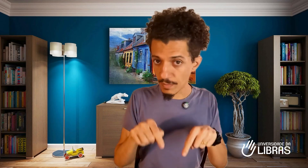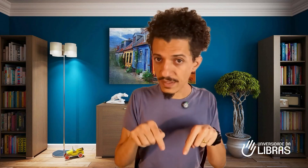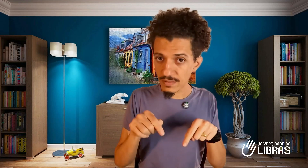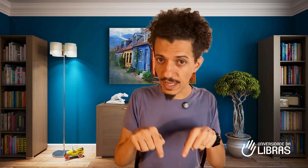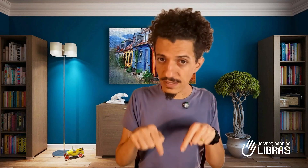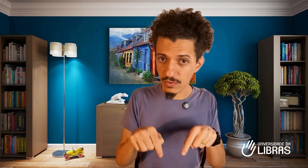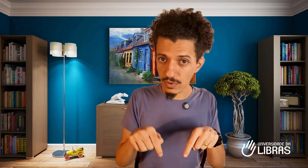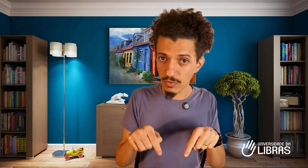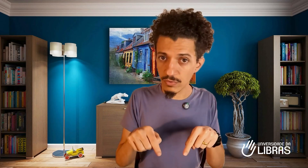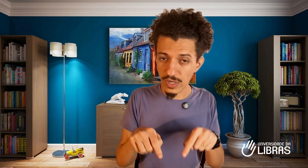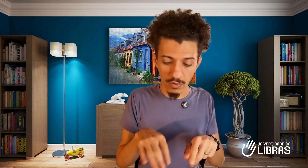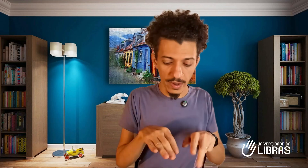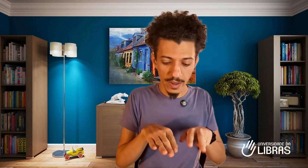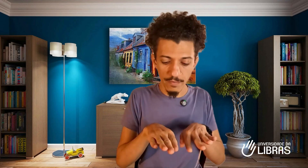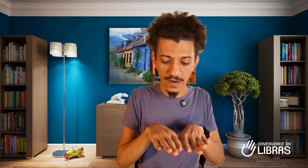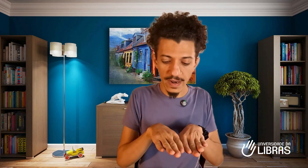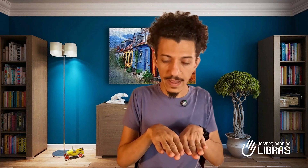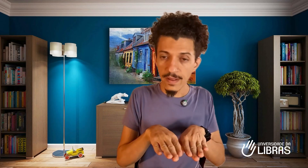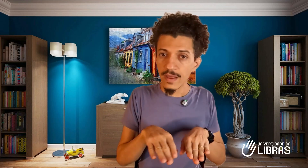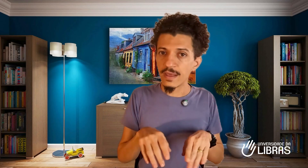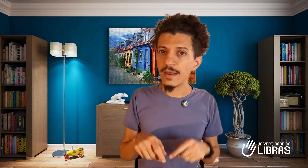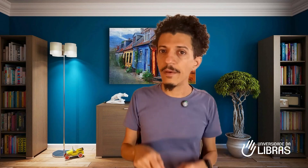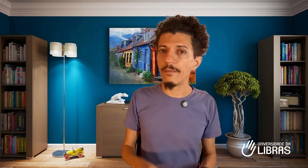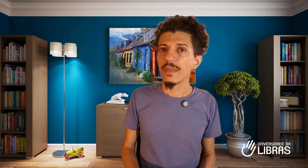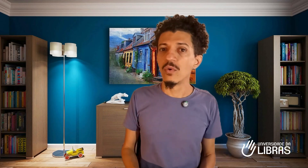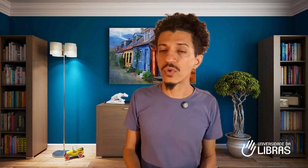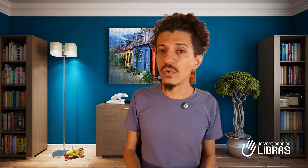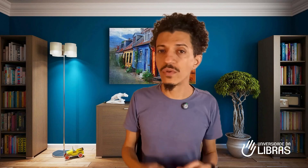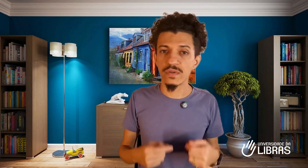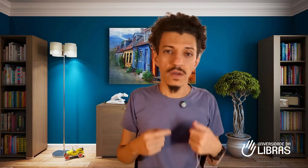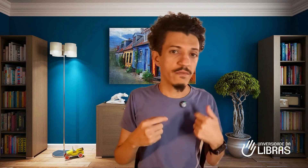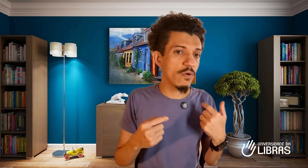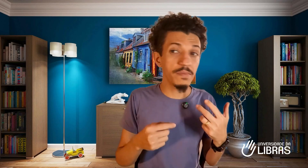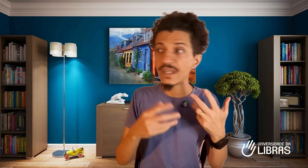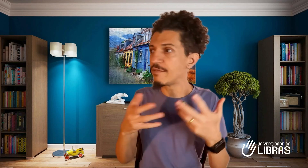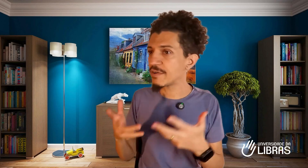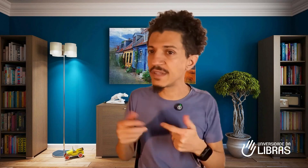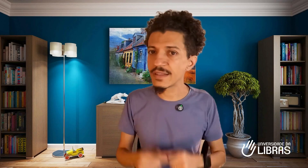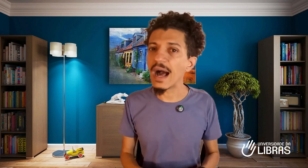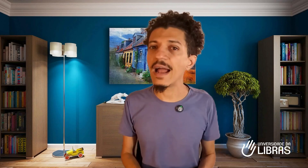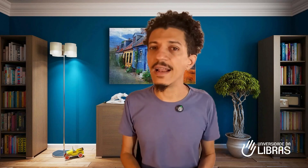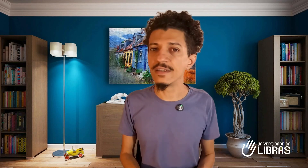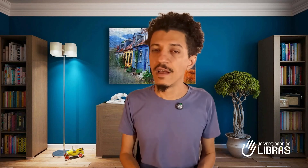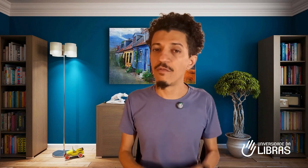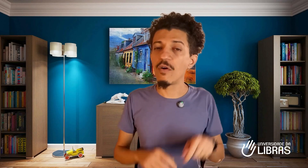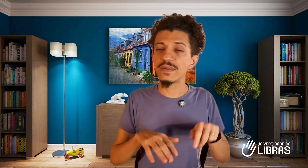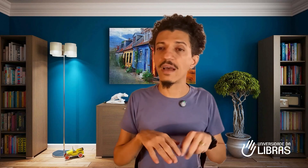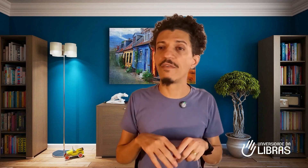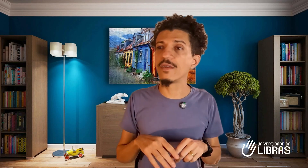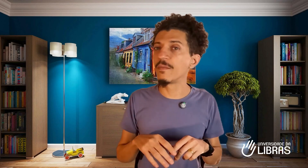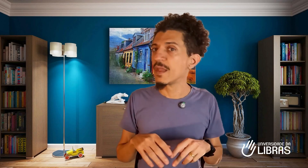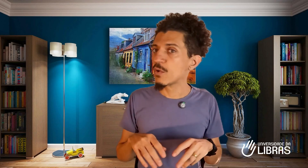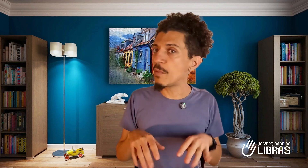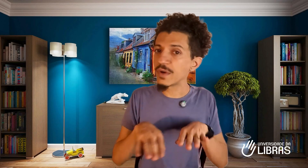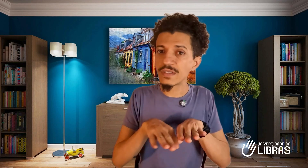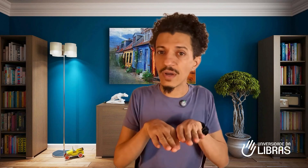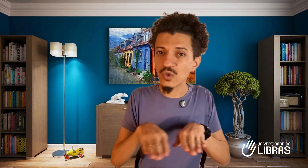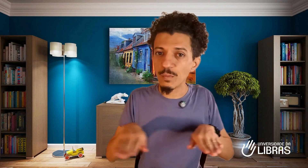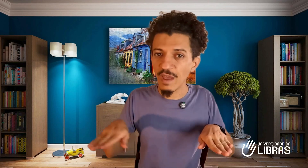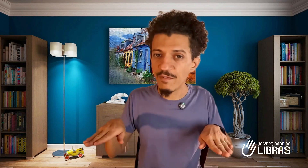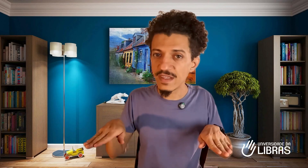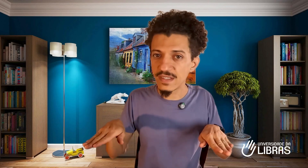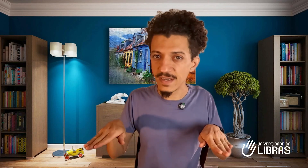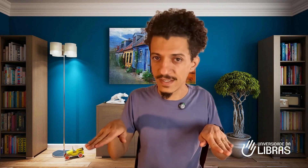no começo desse conteúdo de agora, eu falei que os surdos vão observando os detalhes, vão observando como que